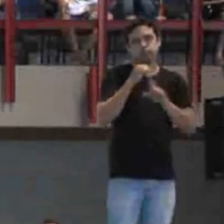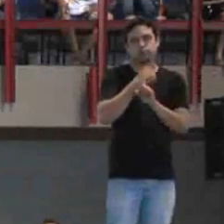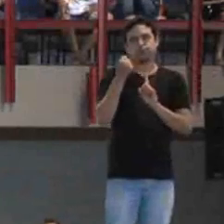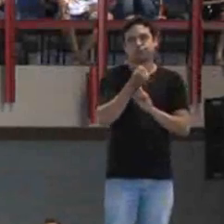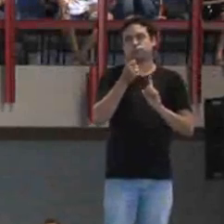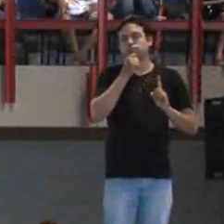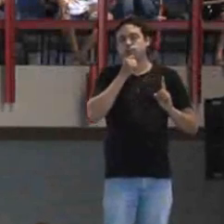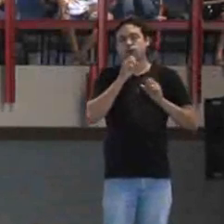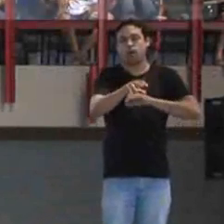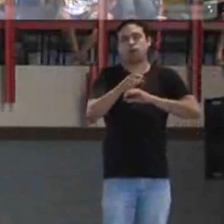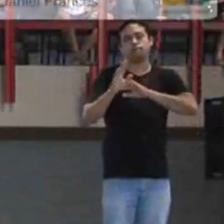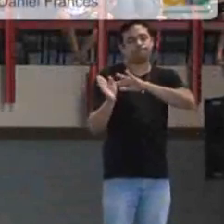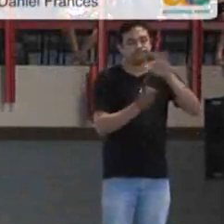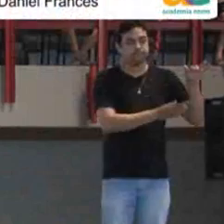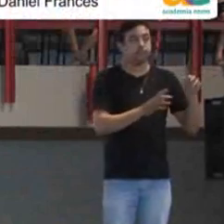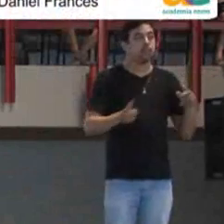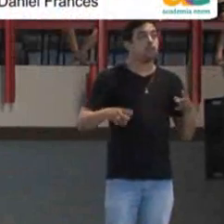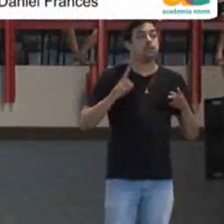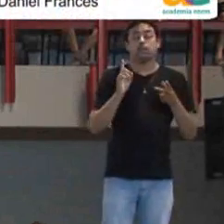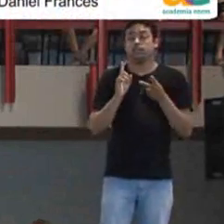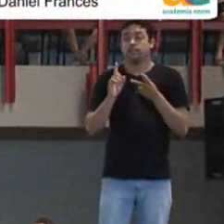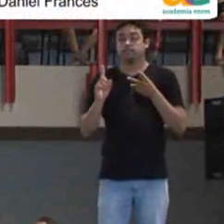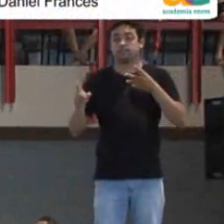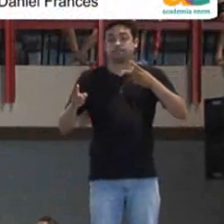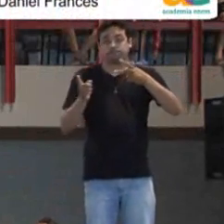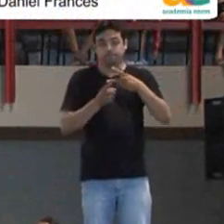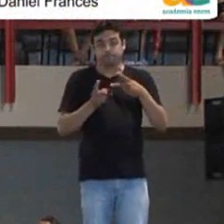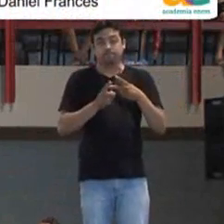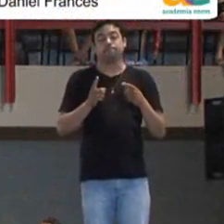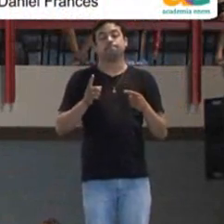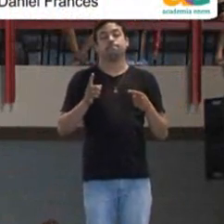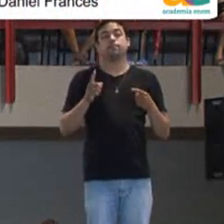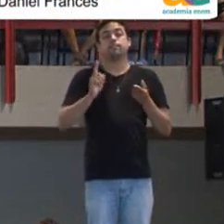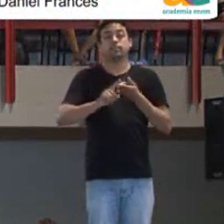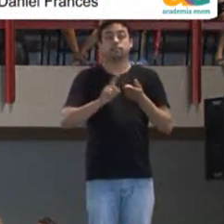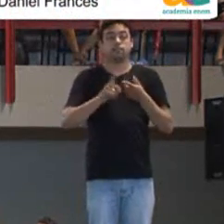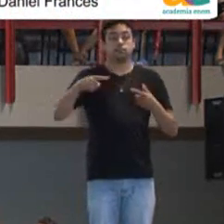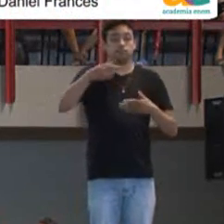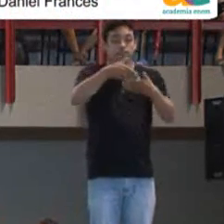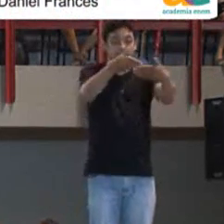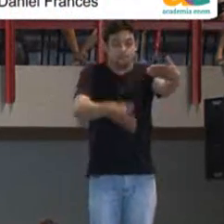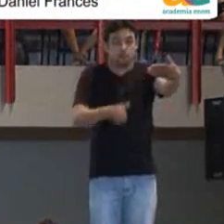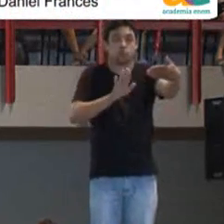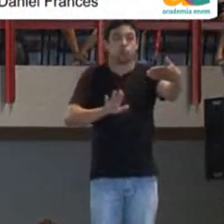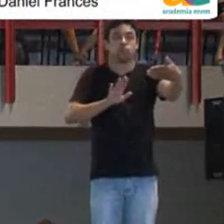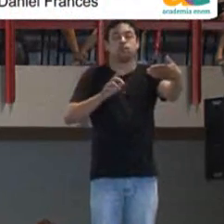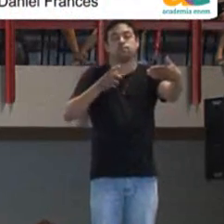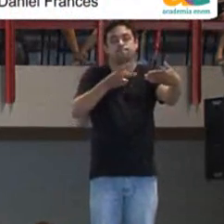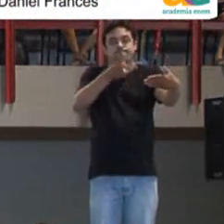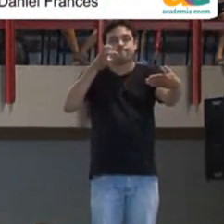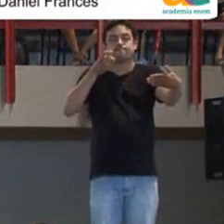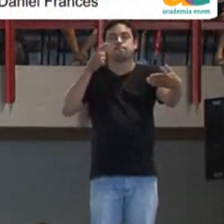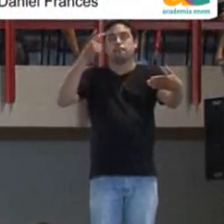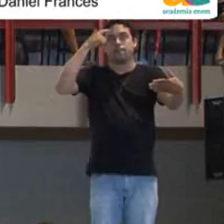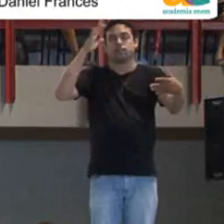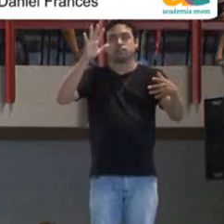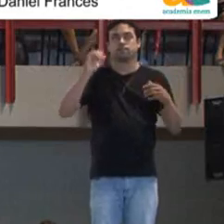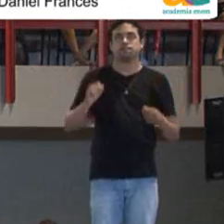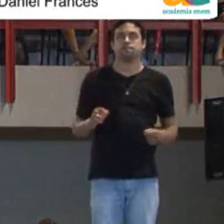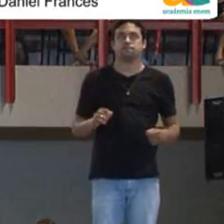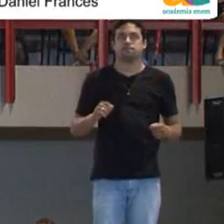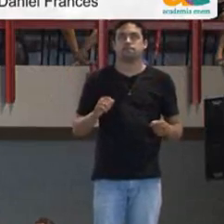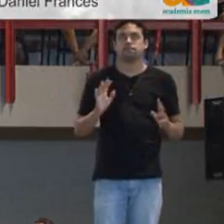Uma coisa curiosa, um fator que eu queria que vocês cuidassem na prova. Ó, pensa comigo,